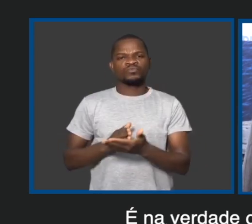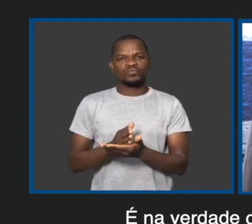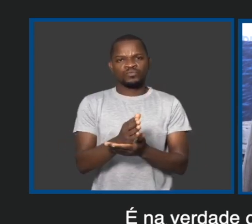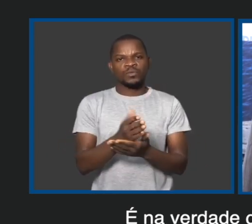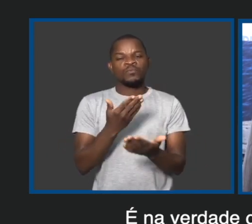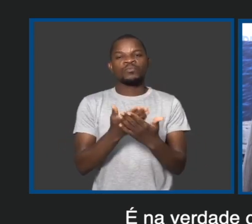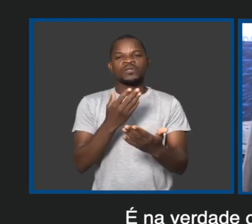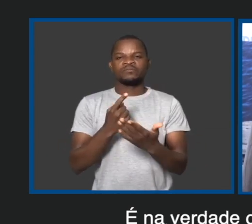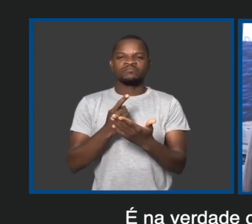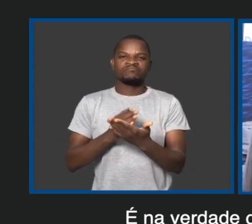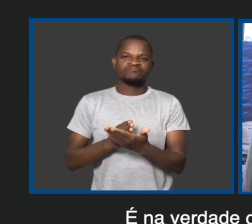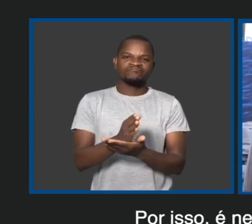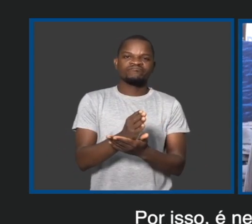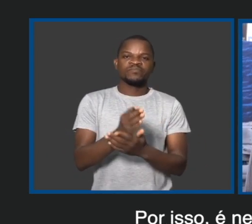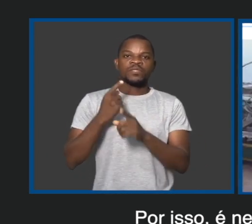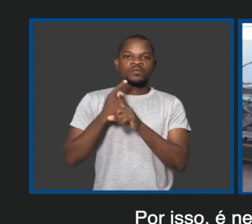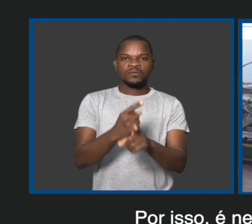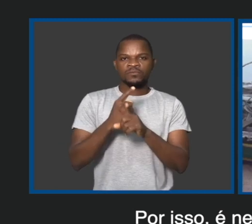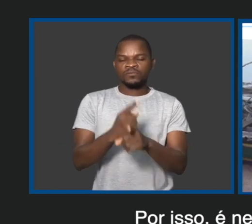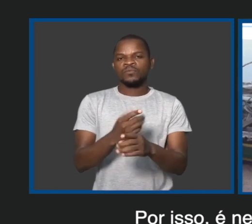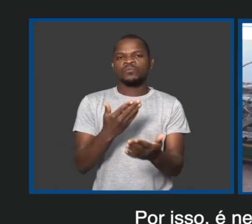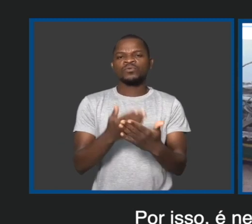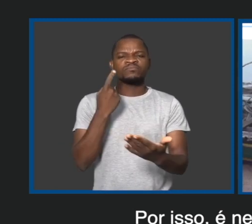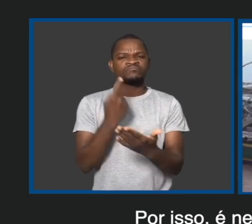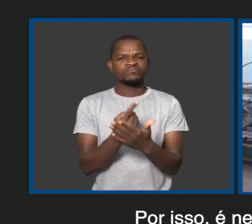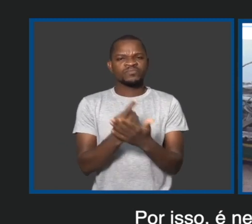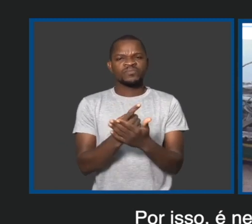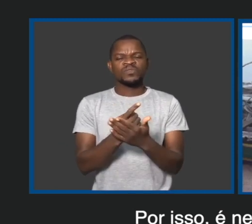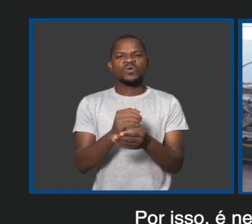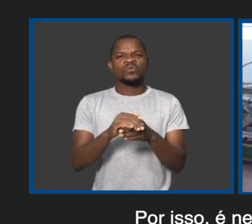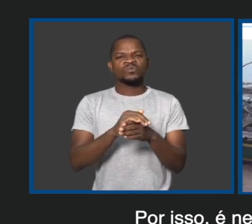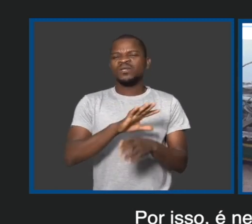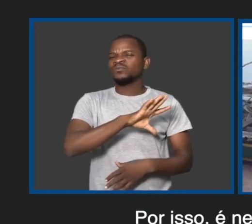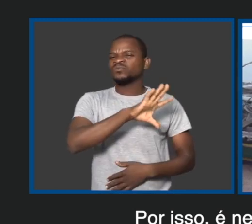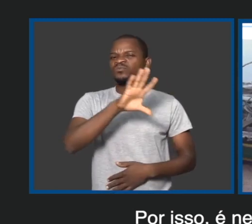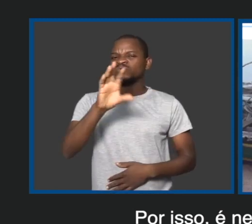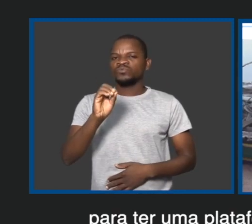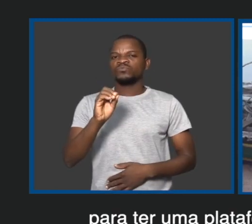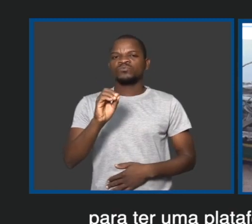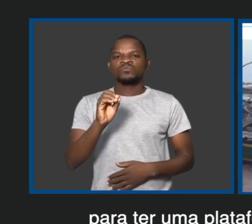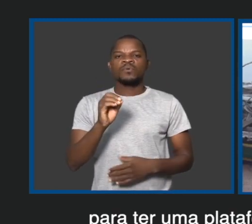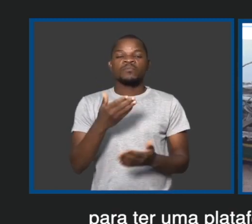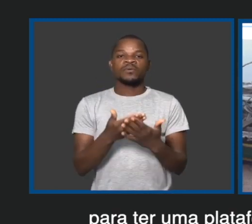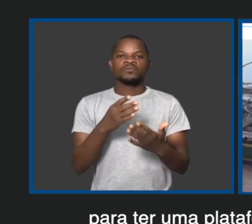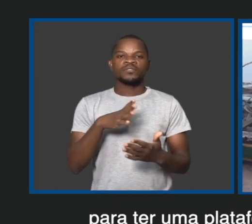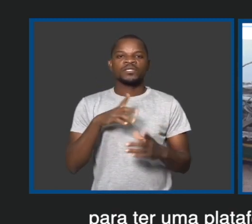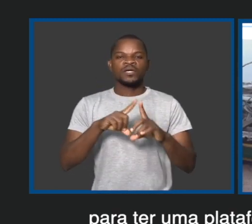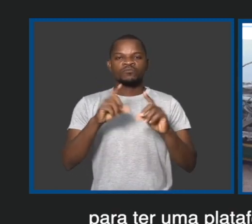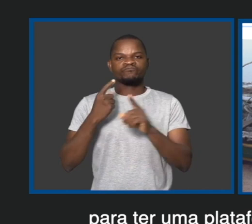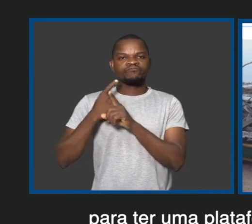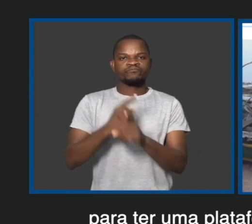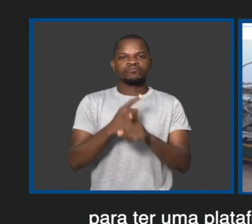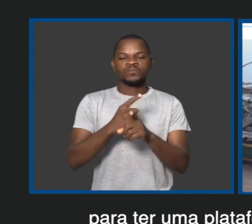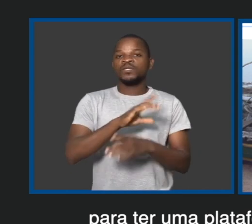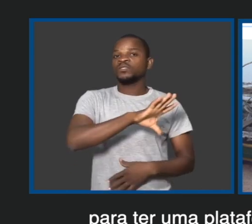É, na verdade, o direito de participar. Por isso, é necessário usar todos os recursos disponíveis para ter uma plataforma